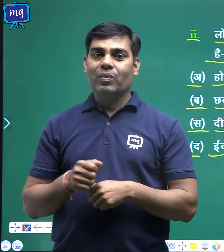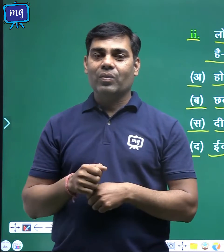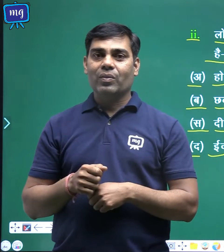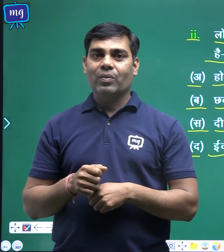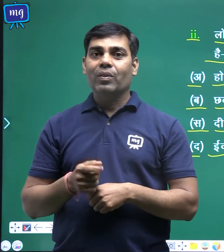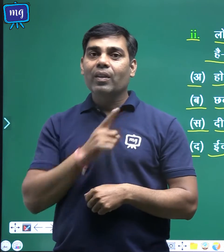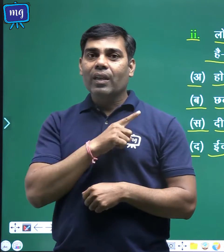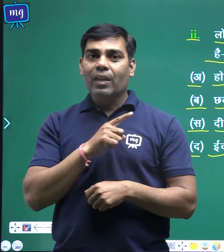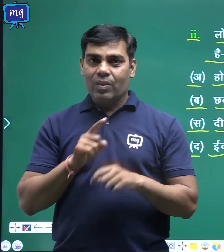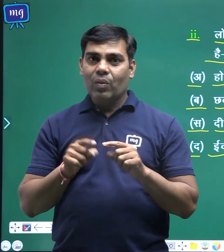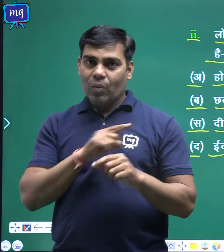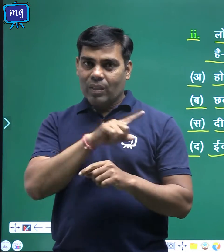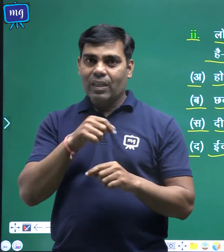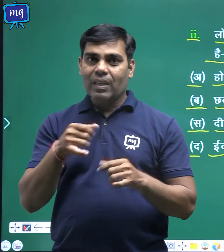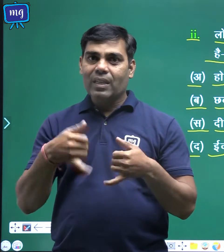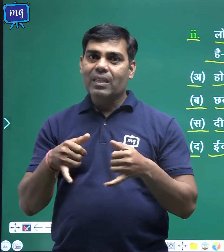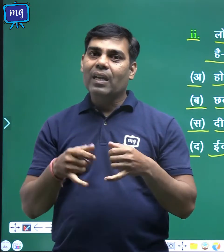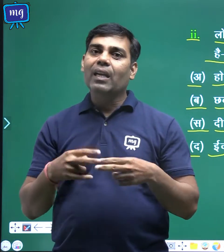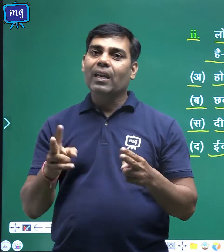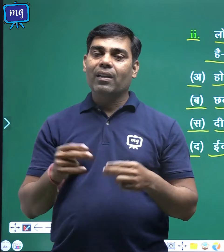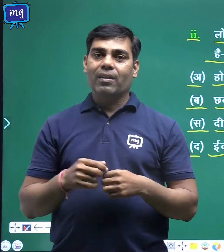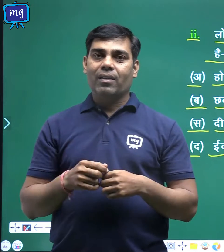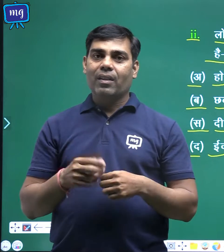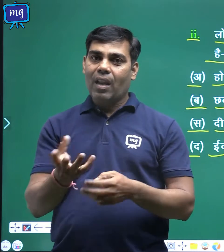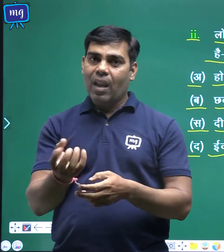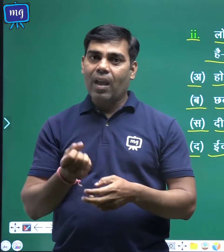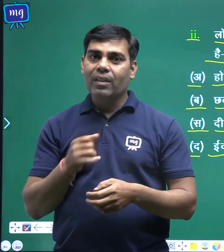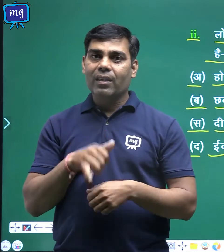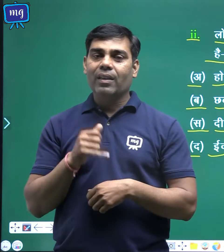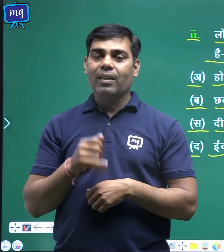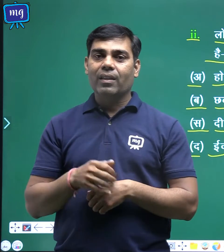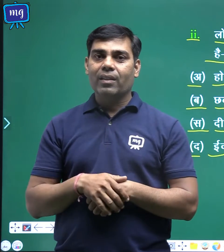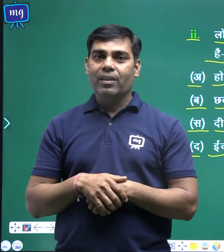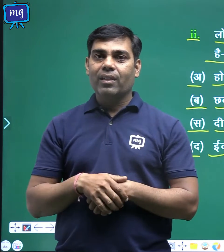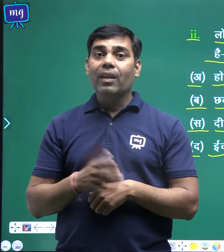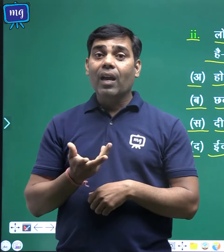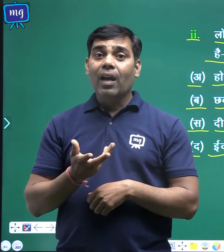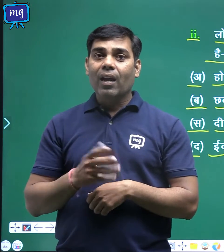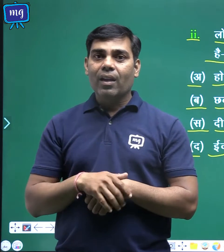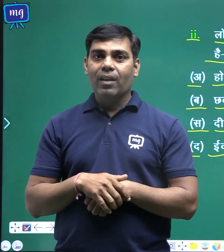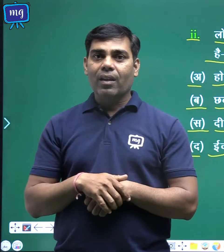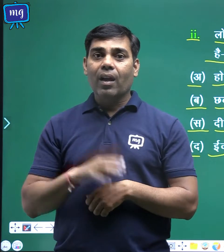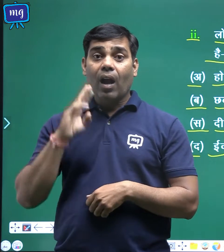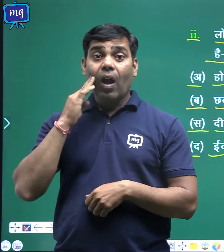की झांकी लेकर आती है। कब आती है?